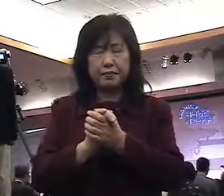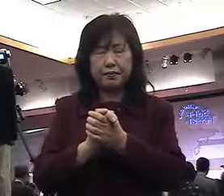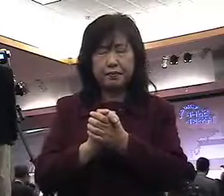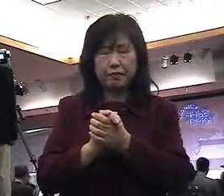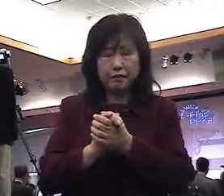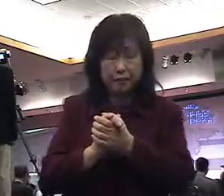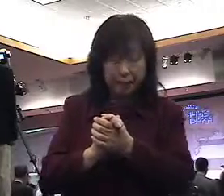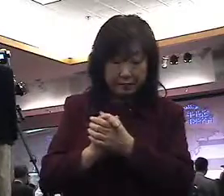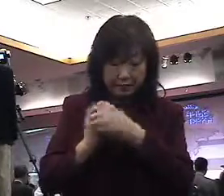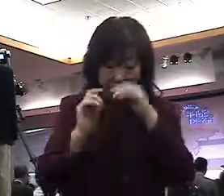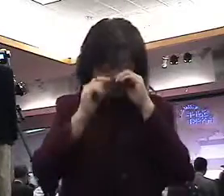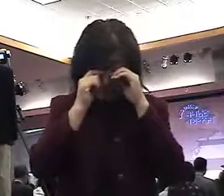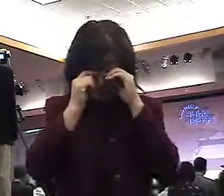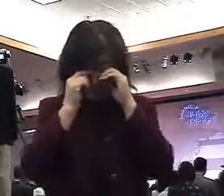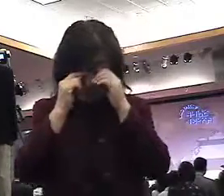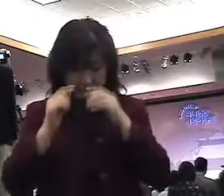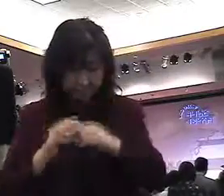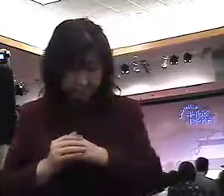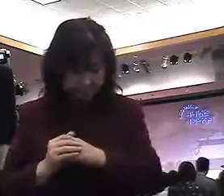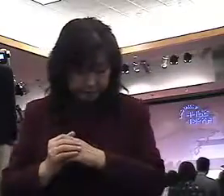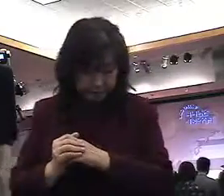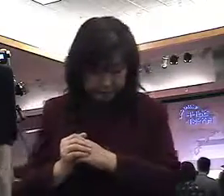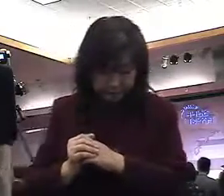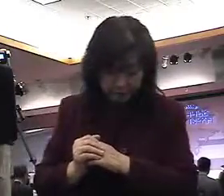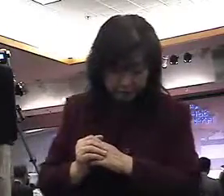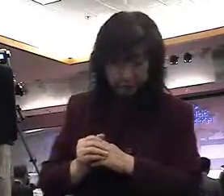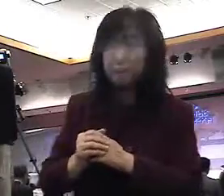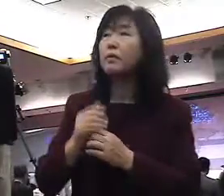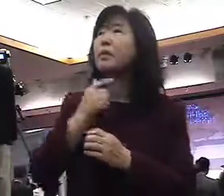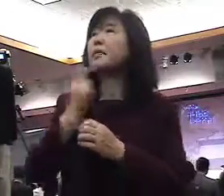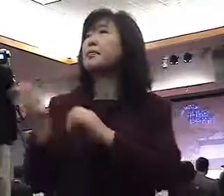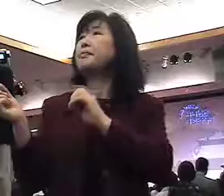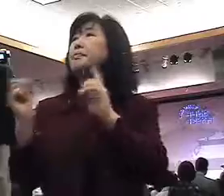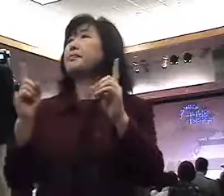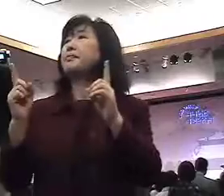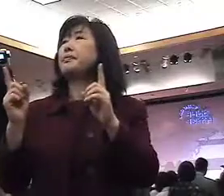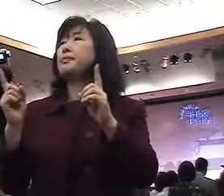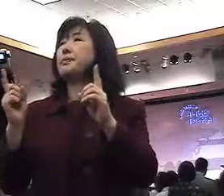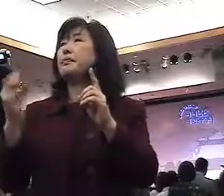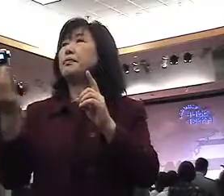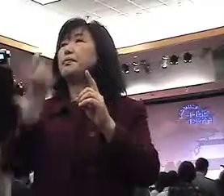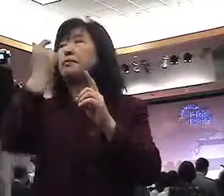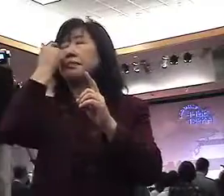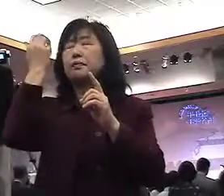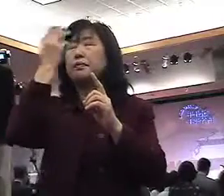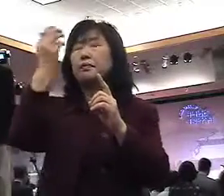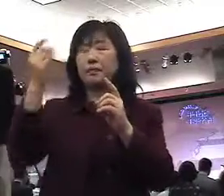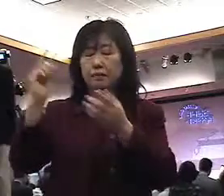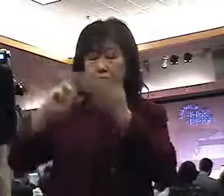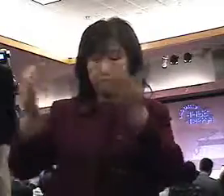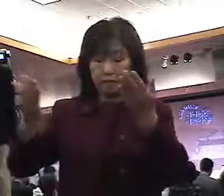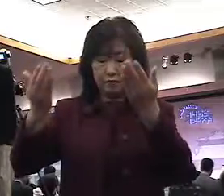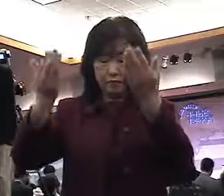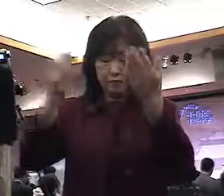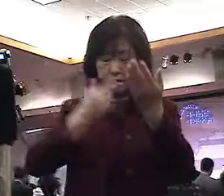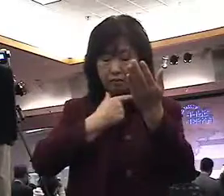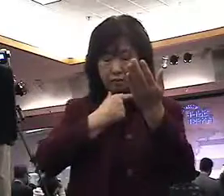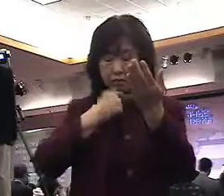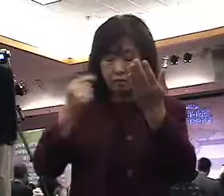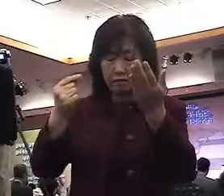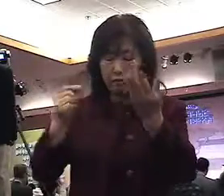복과 은혜로 사랑을 부어주시며 우리와 함께하기를 원하시는 살아계신 성령님께 찬양 올려드리겠습니다.